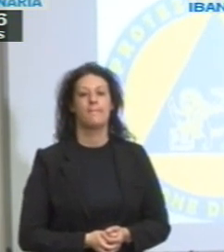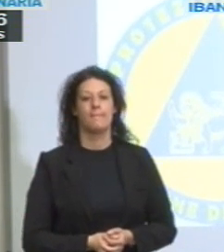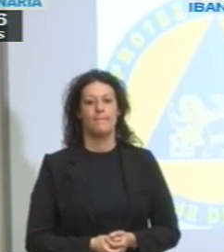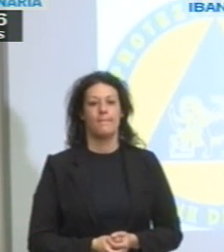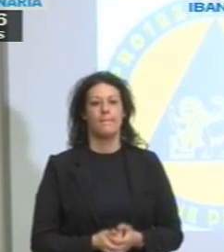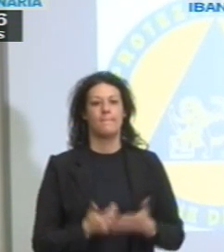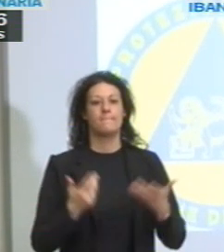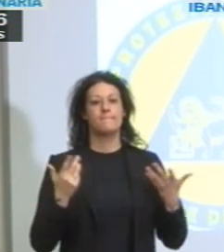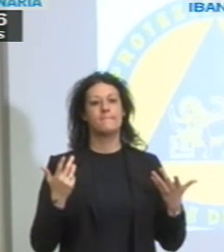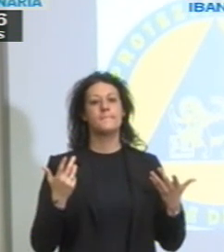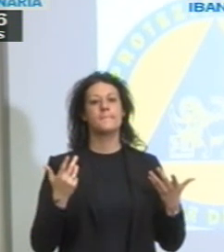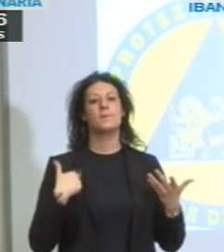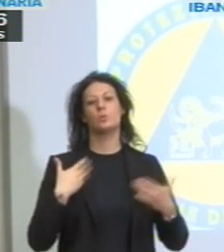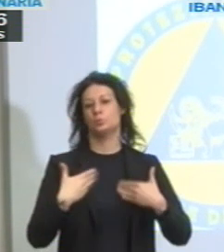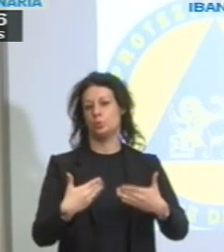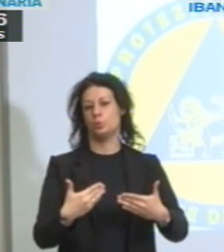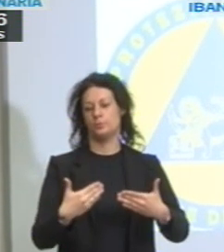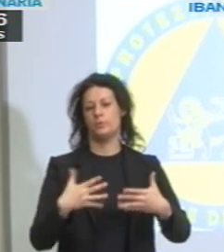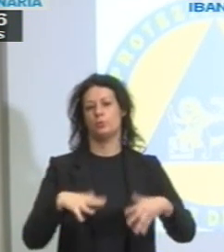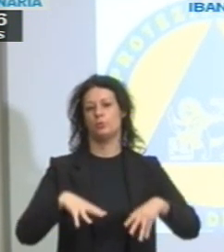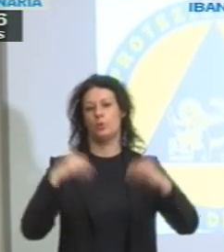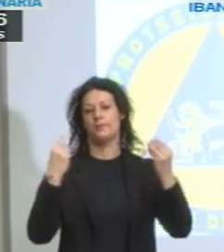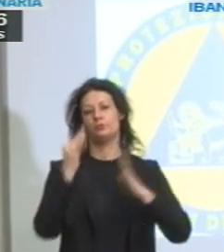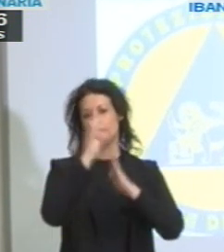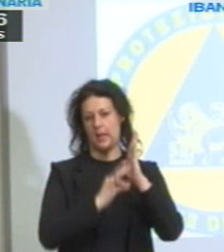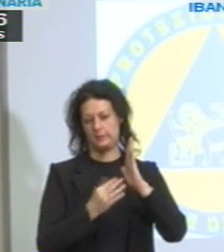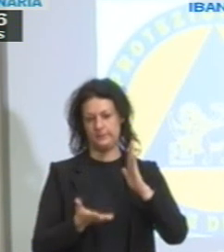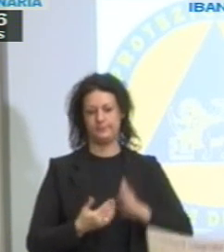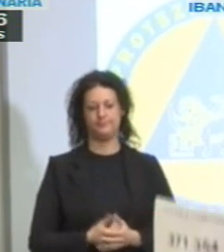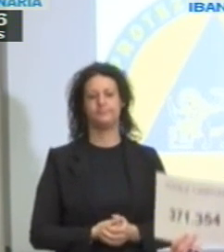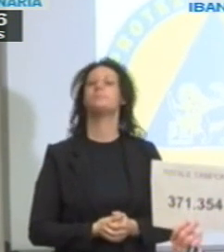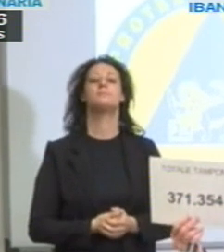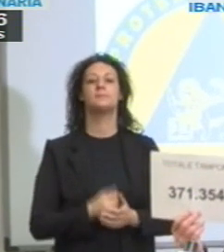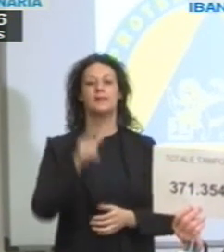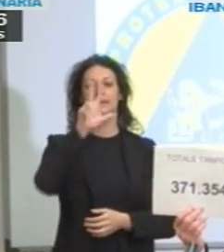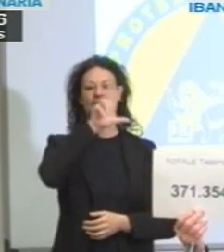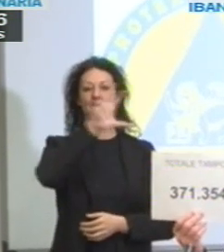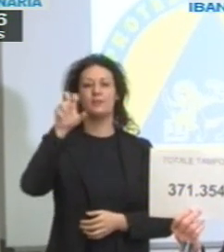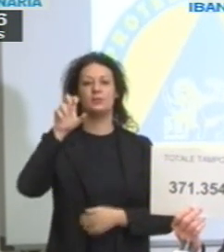approfittare e abusare della vostra disponibilità, passerei subito alla presentazione del bollettino.